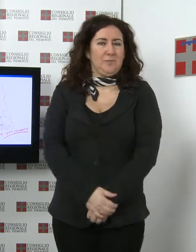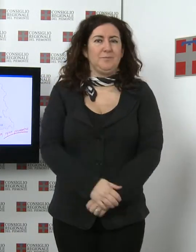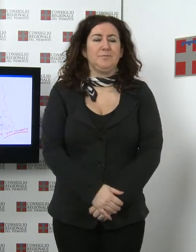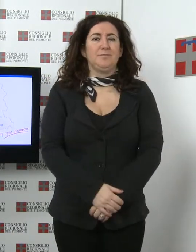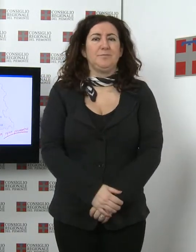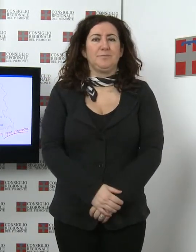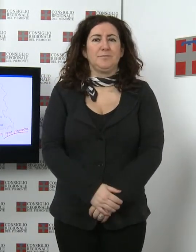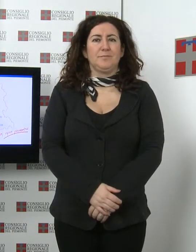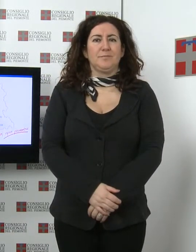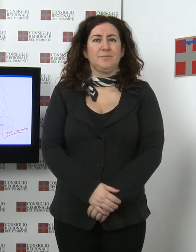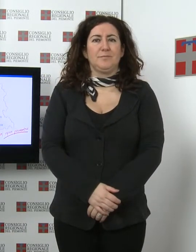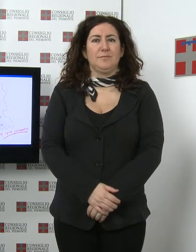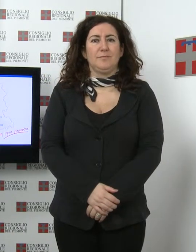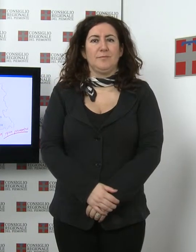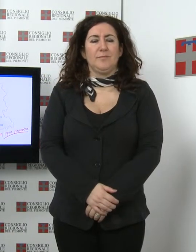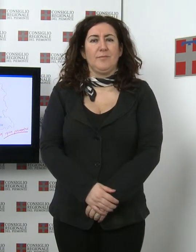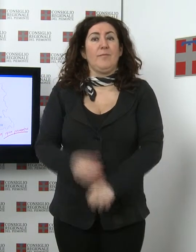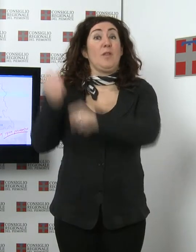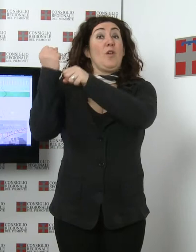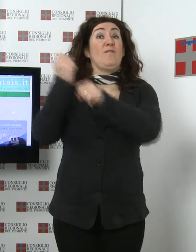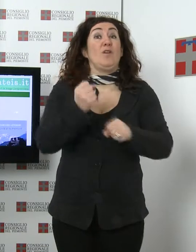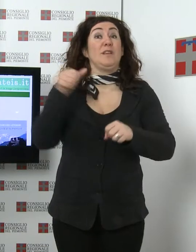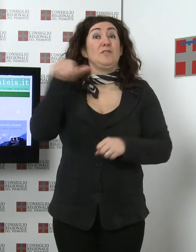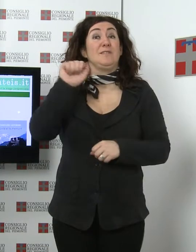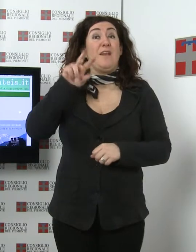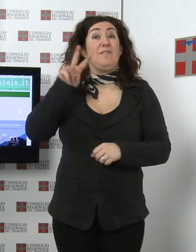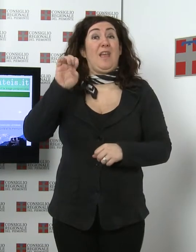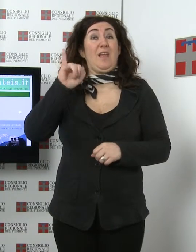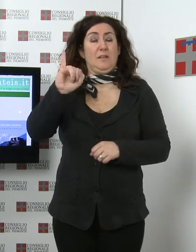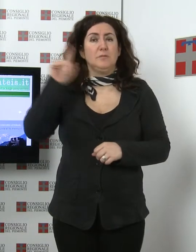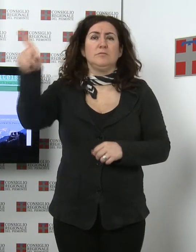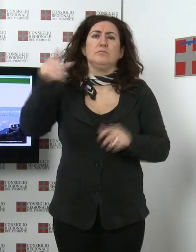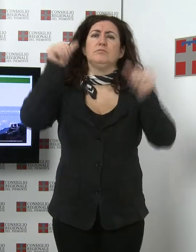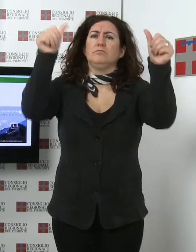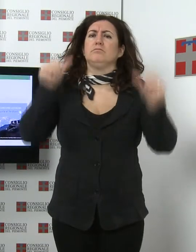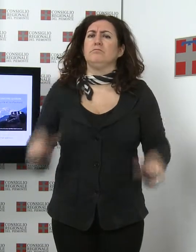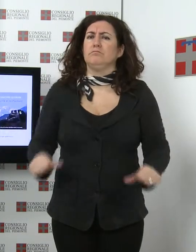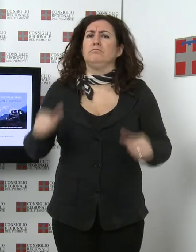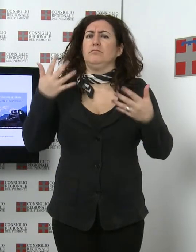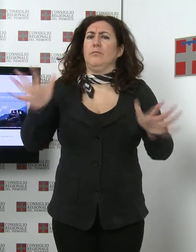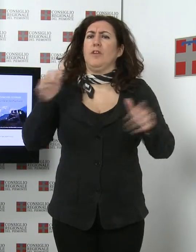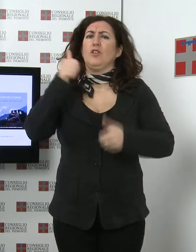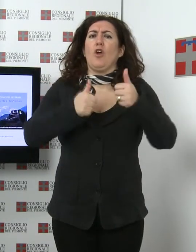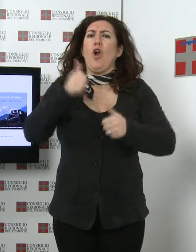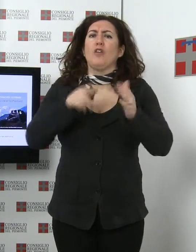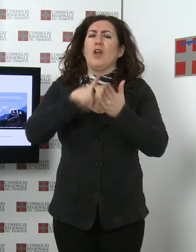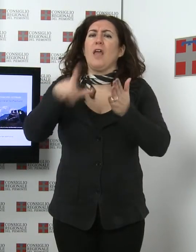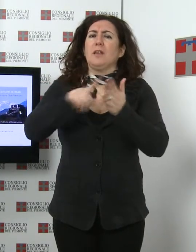La Fondazione Savei ha bandito il concorso letterario Racconta il tuo Piemonte. Obiettivo del concorso è stimolare la produzione